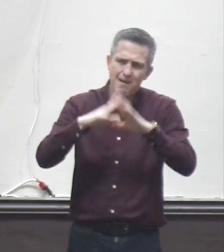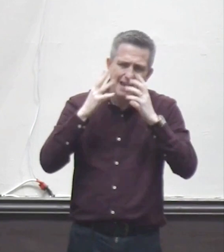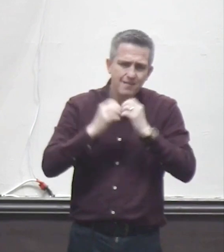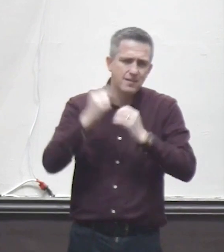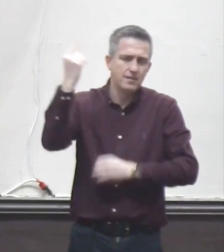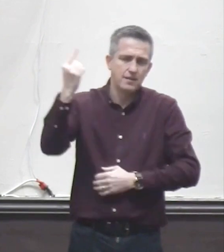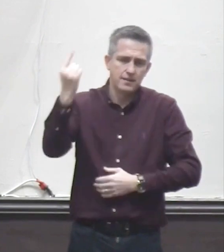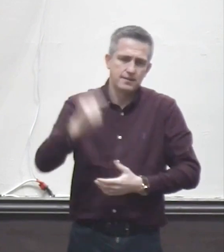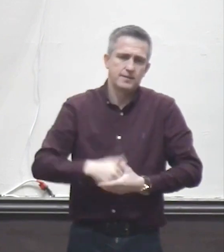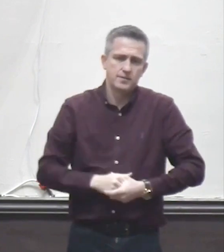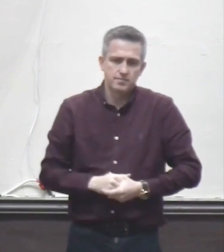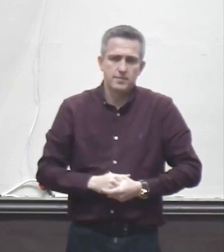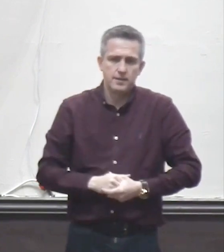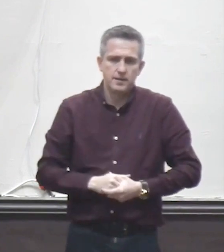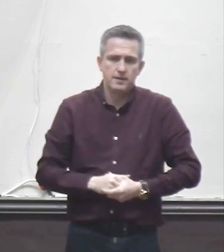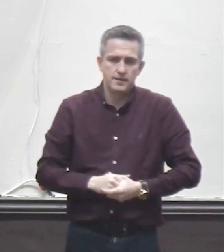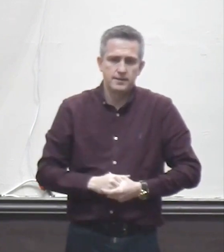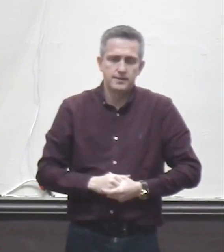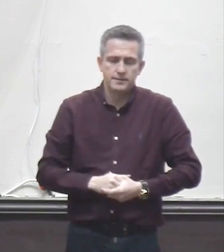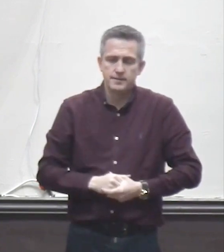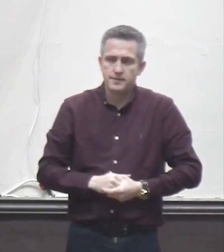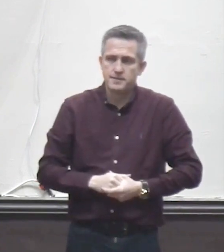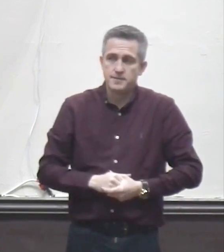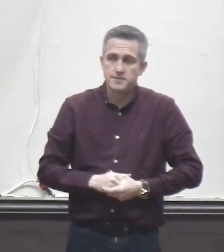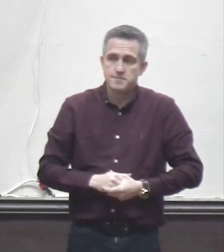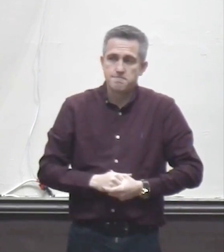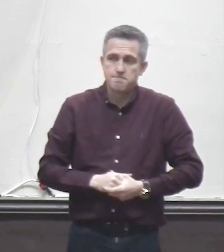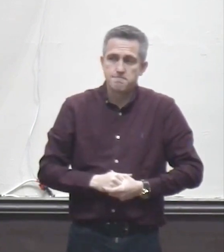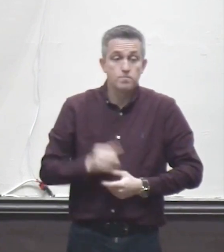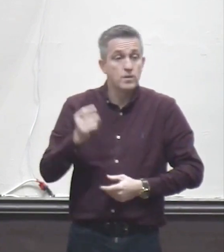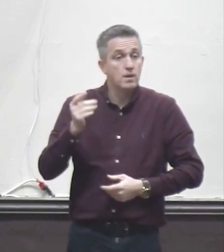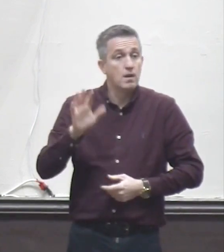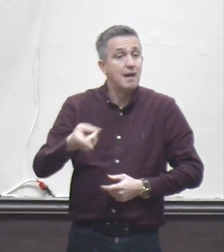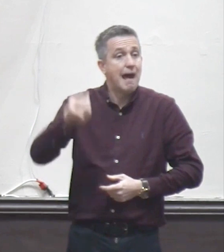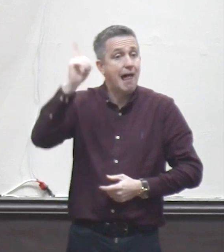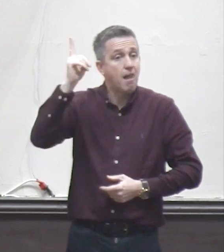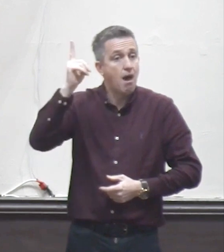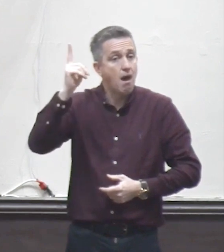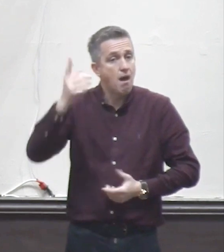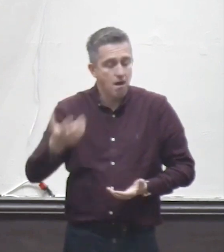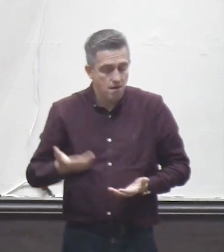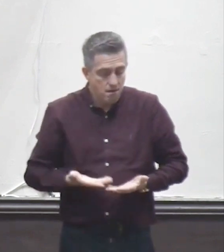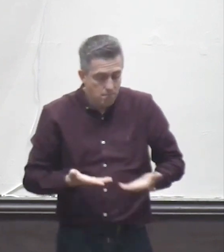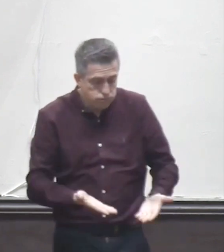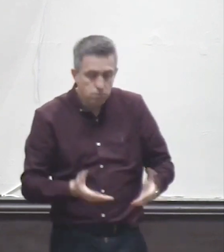الَّذِي لَمْ يَلِدْ وَلَمْ يُولَدْ, and from him came from no one, and Allah